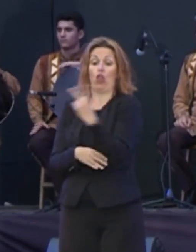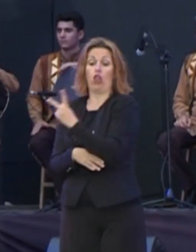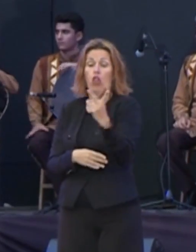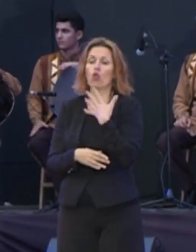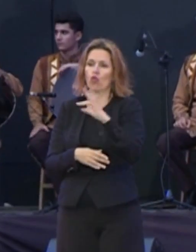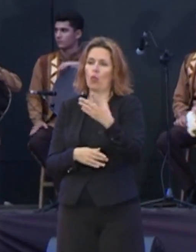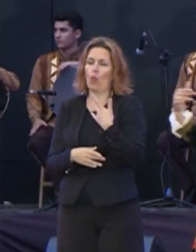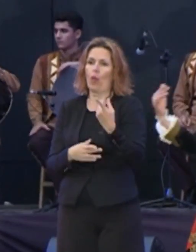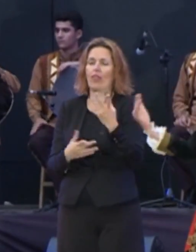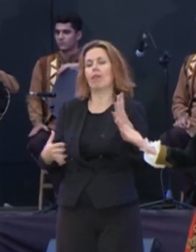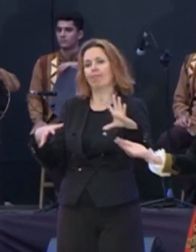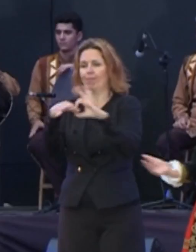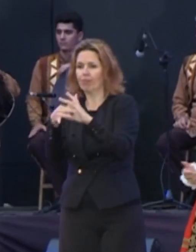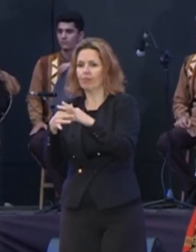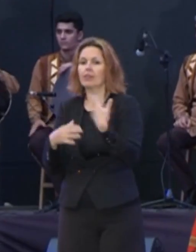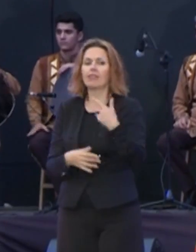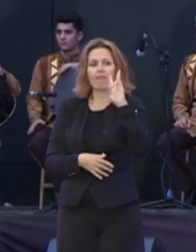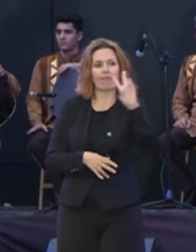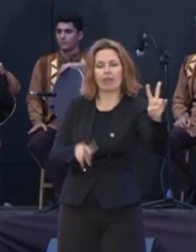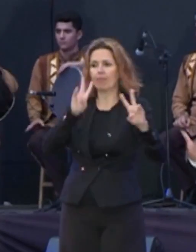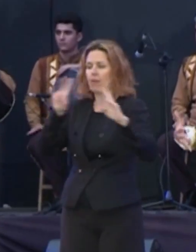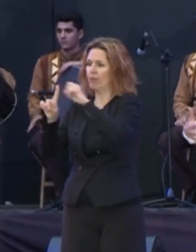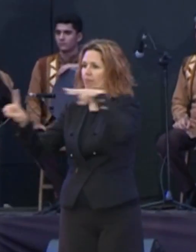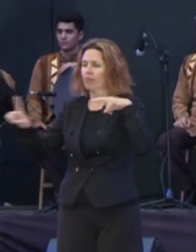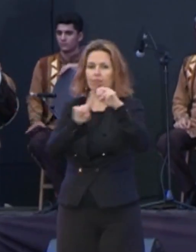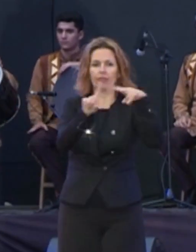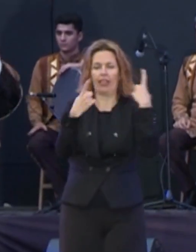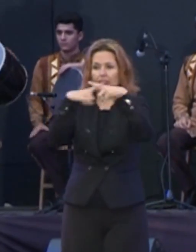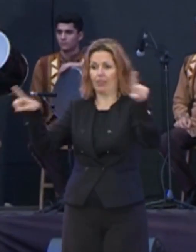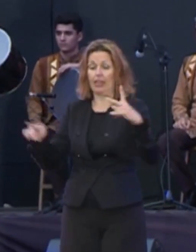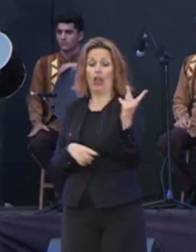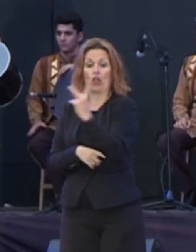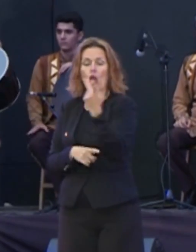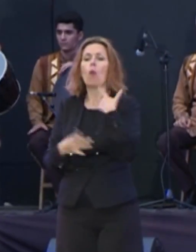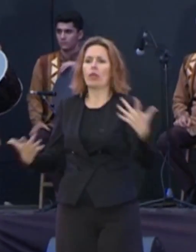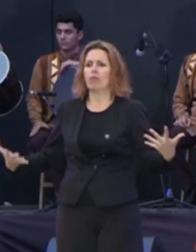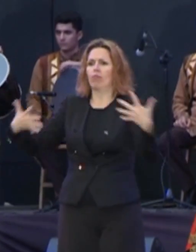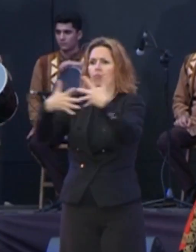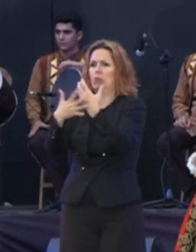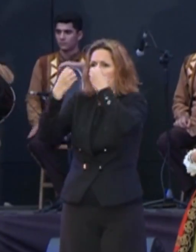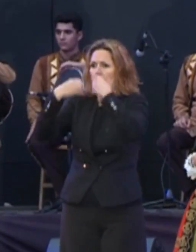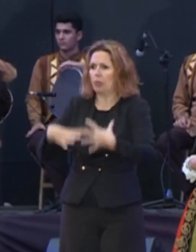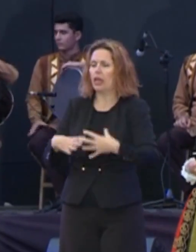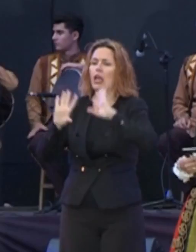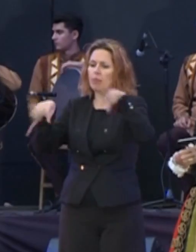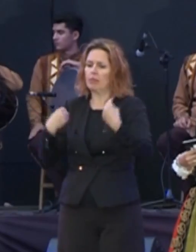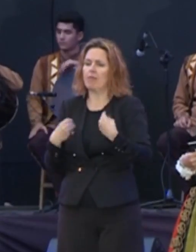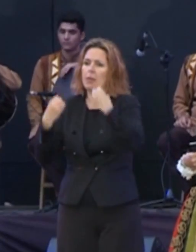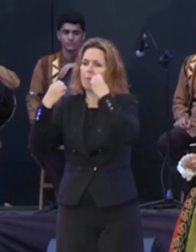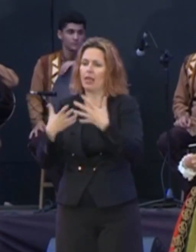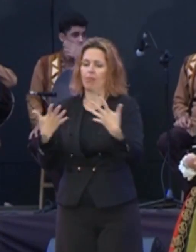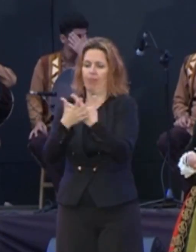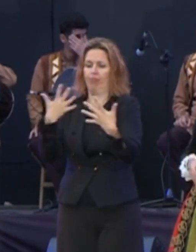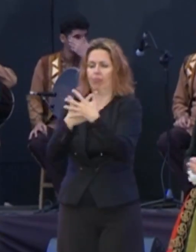dos lados, y se ve lo que hay en un lado y se ve lo que hay en otro, y ambas cosas pueden confluir y pueden converger, se